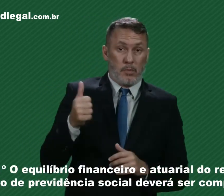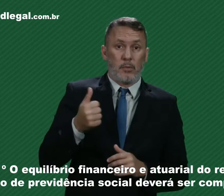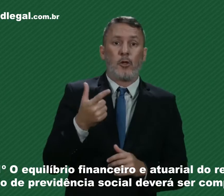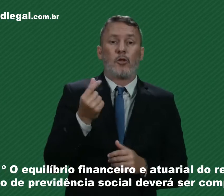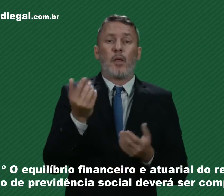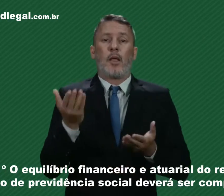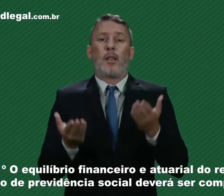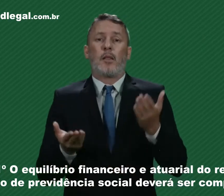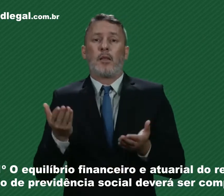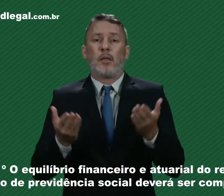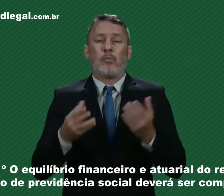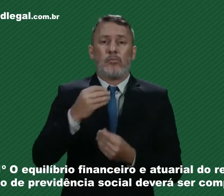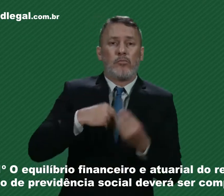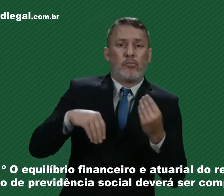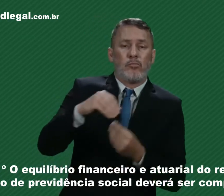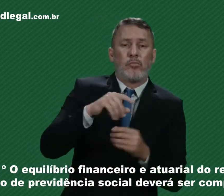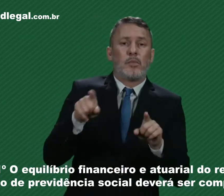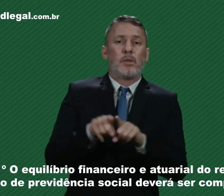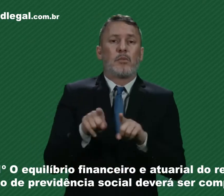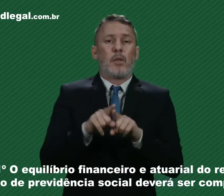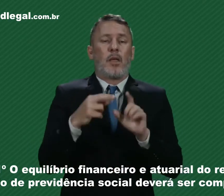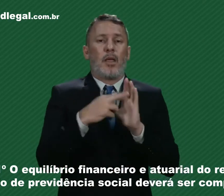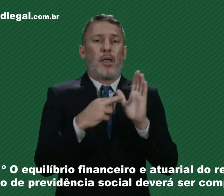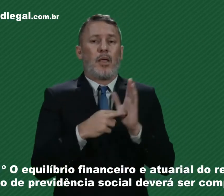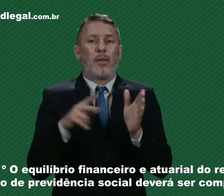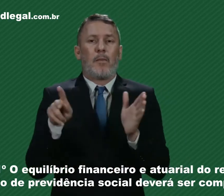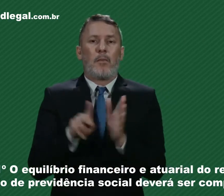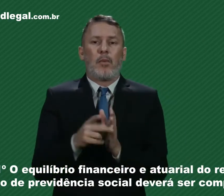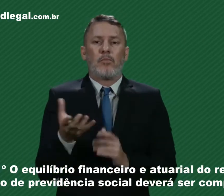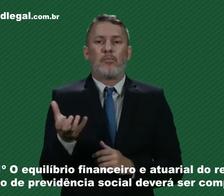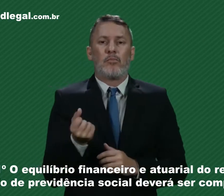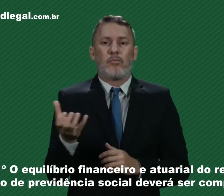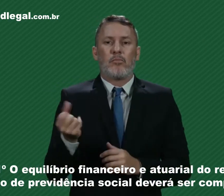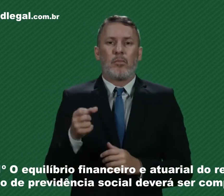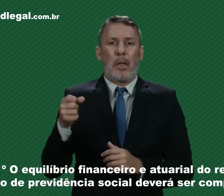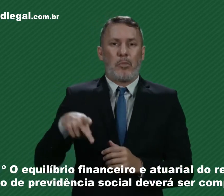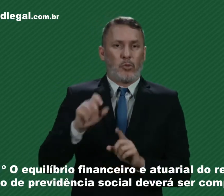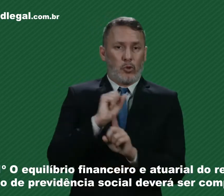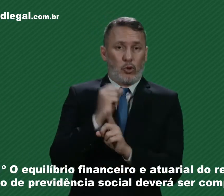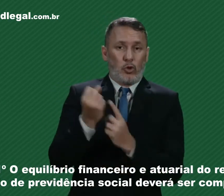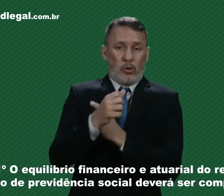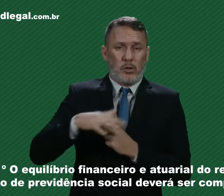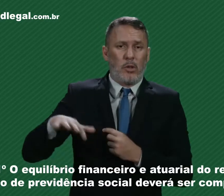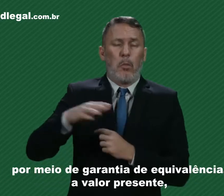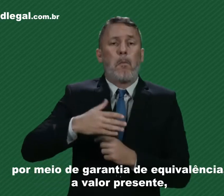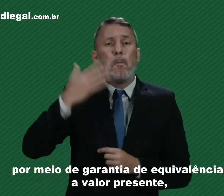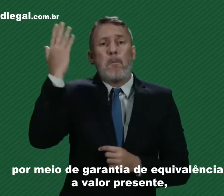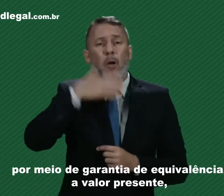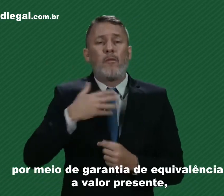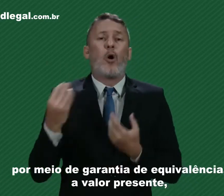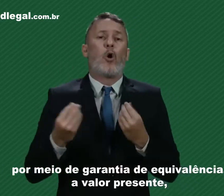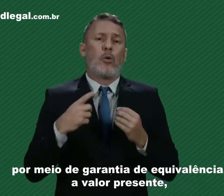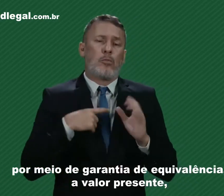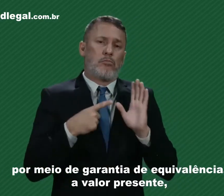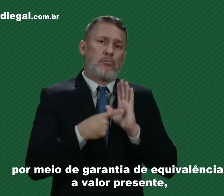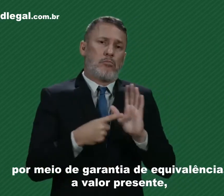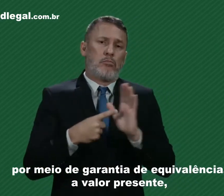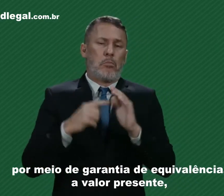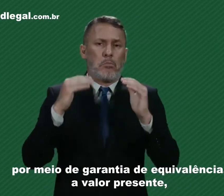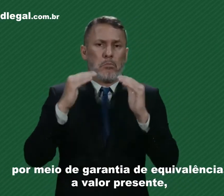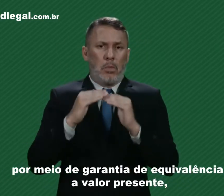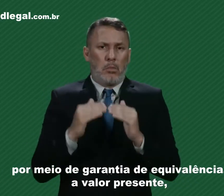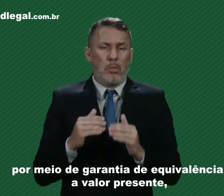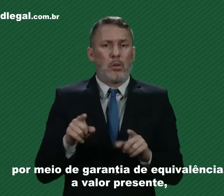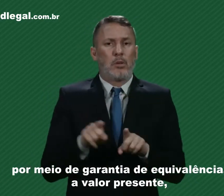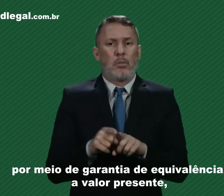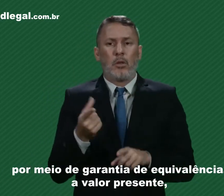equilíbrio financeiro e atuarial do regime próprio de previdência social deverá ser comprovado por meio de garantia de